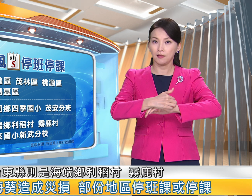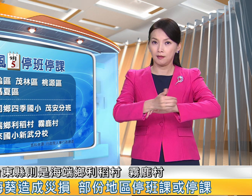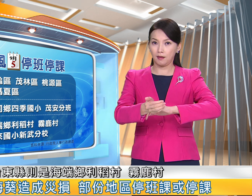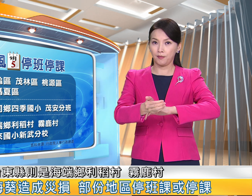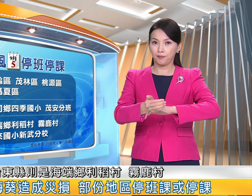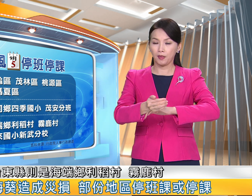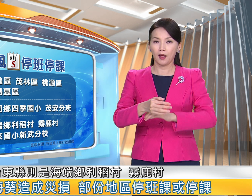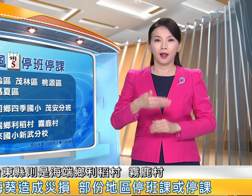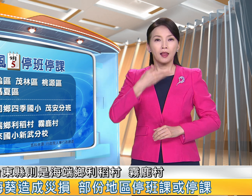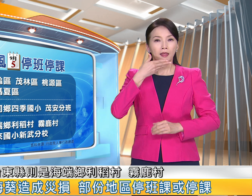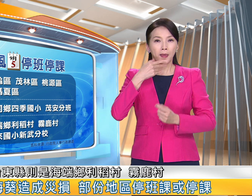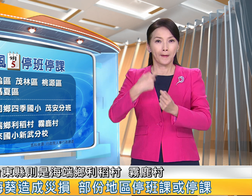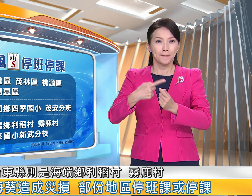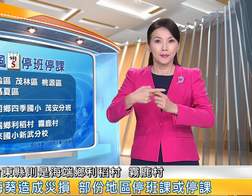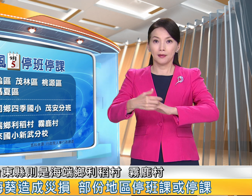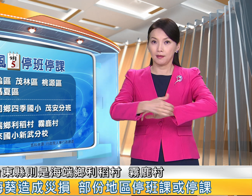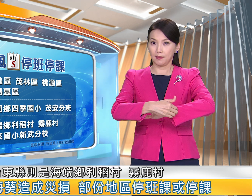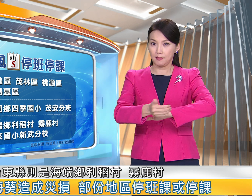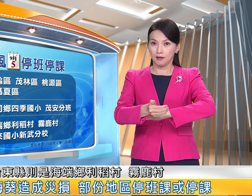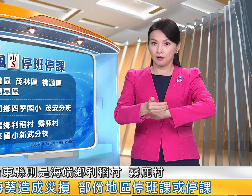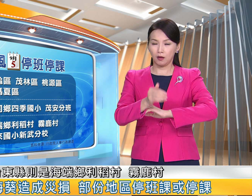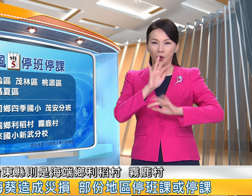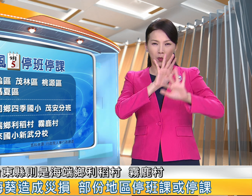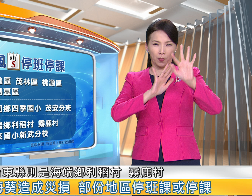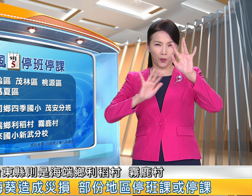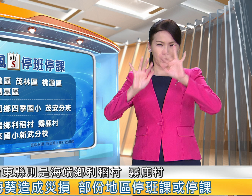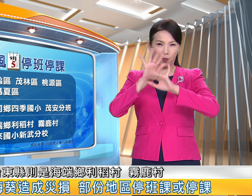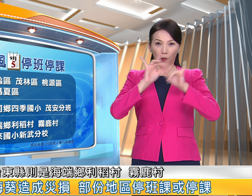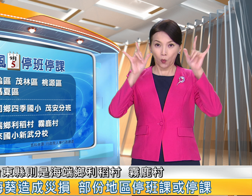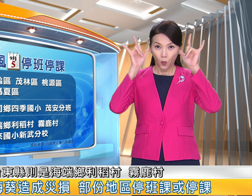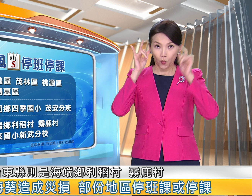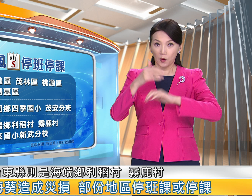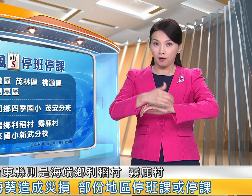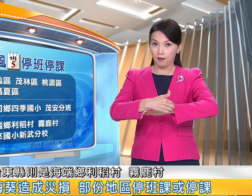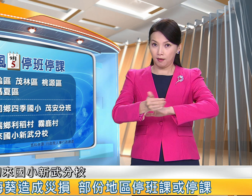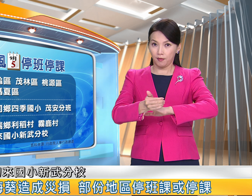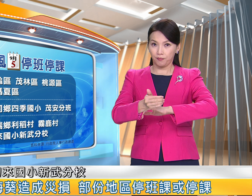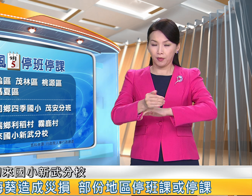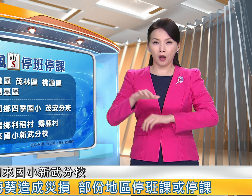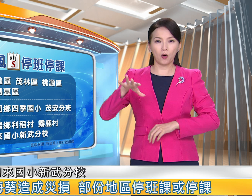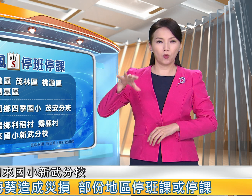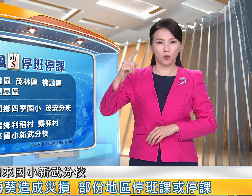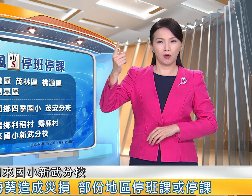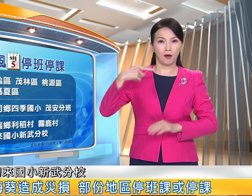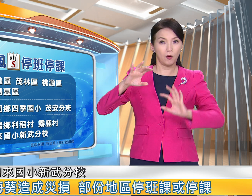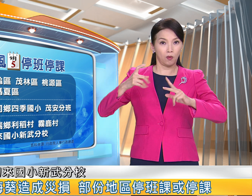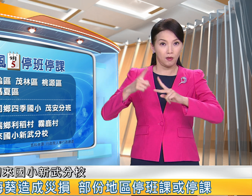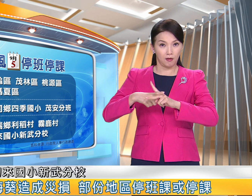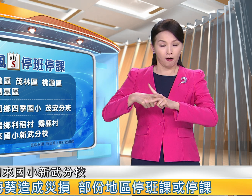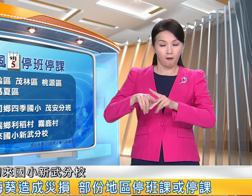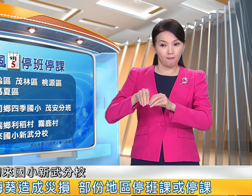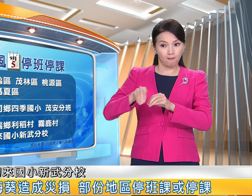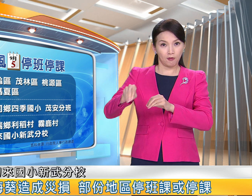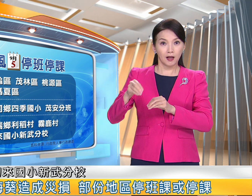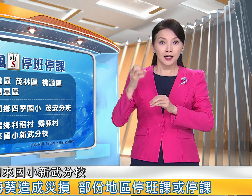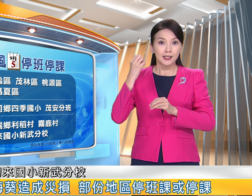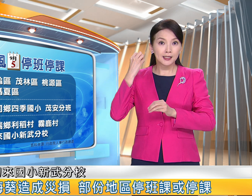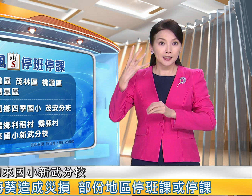乡、立道村、雾鹿村、出来国小、新武分校，